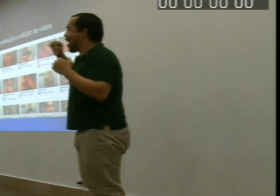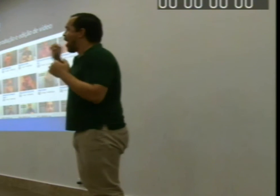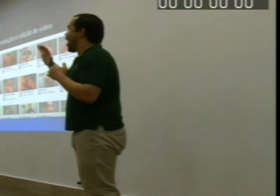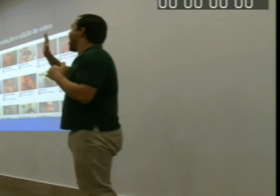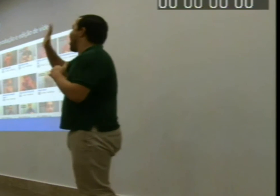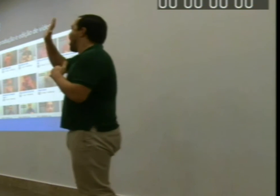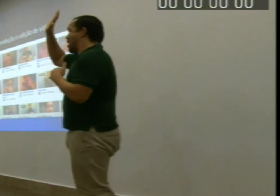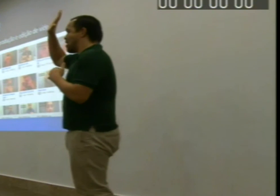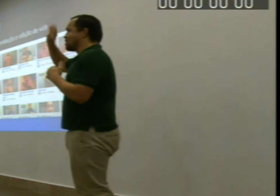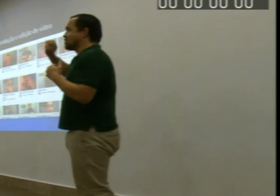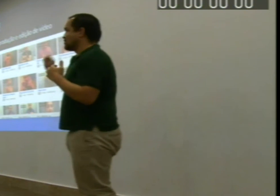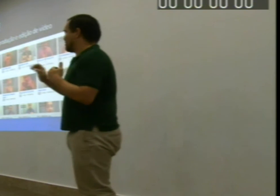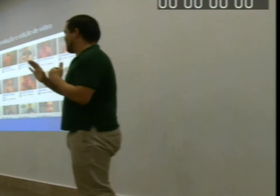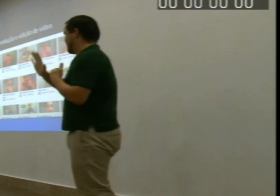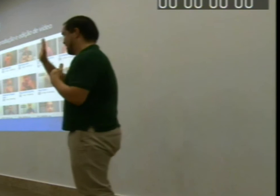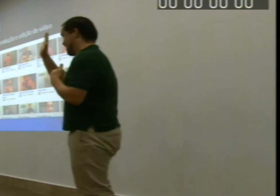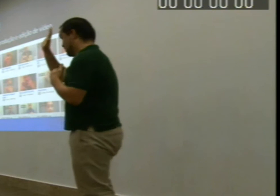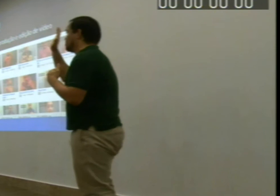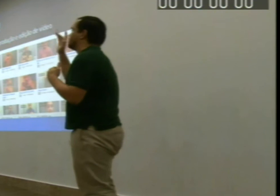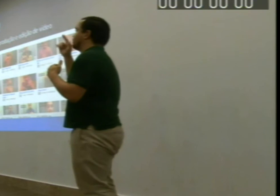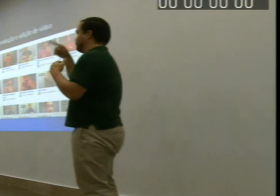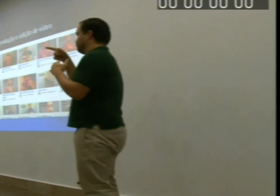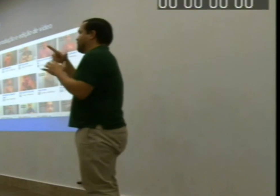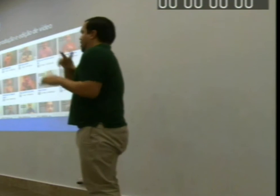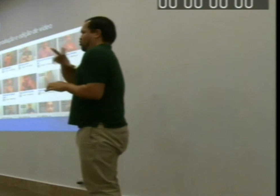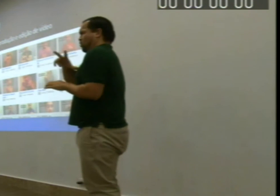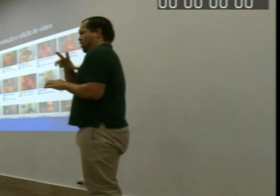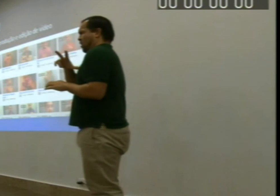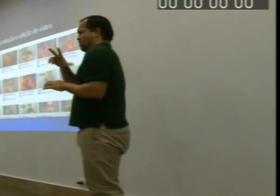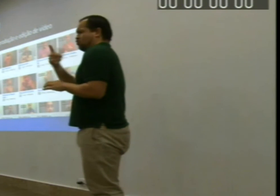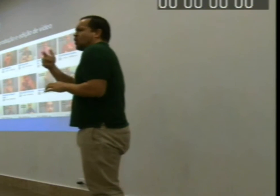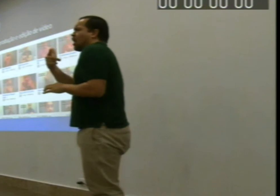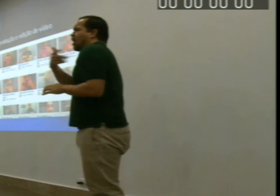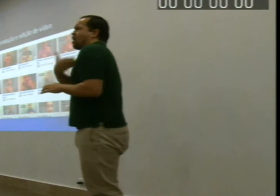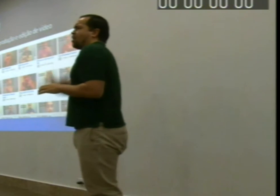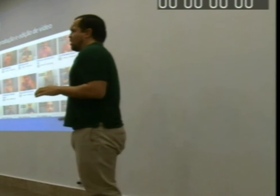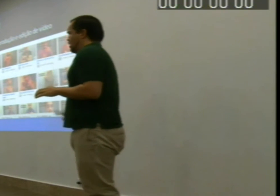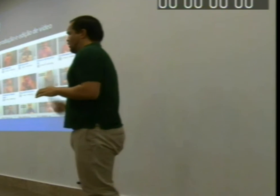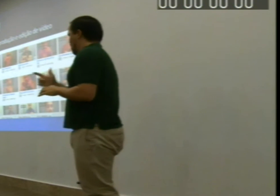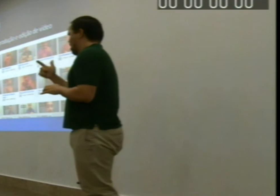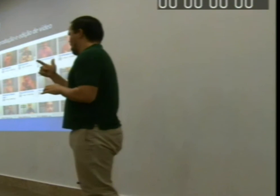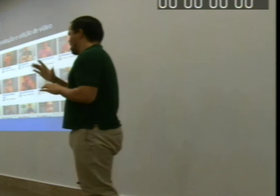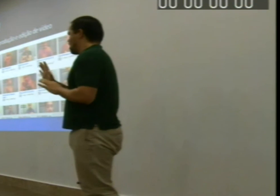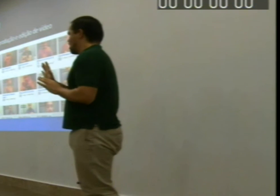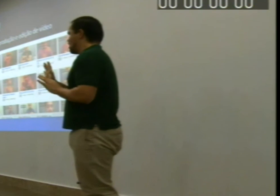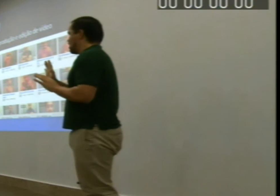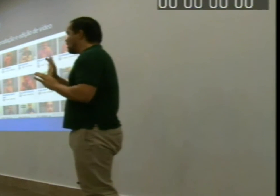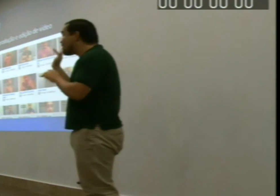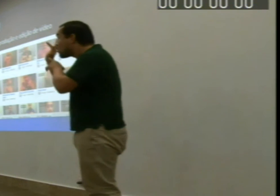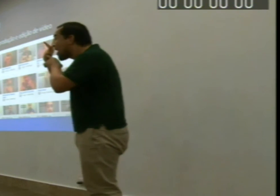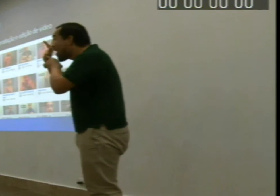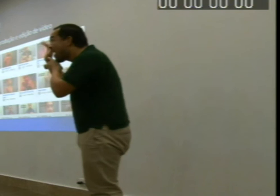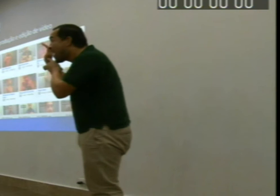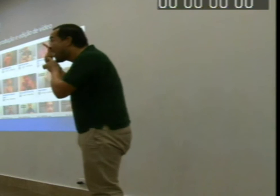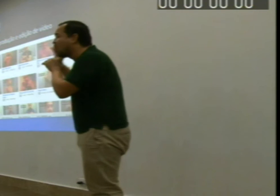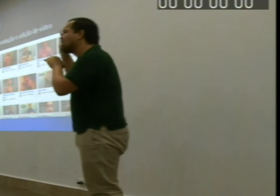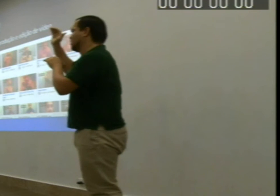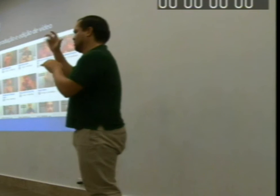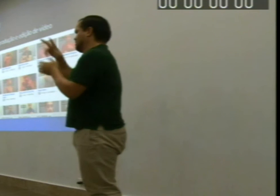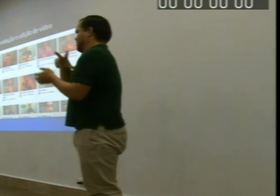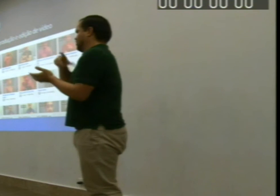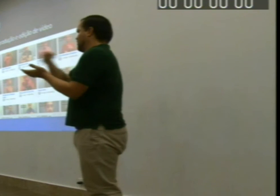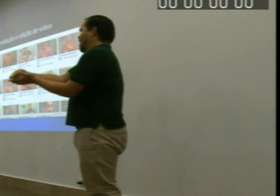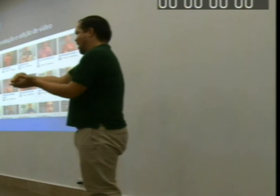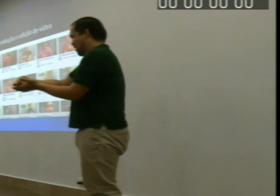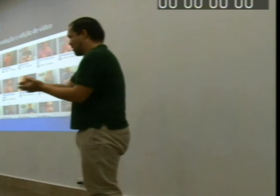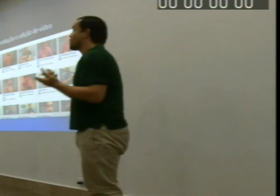universidade é caro é muito caro é é uma universidade particular o governo não paga a